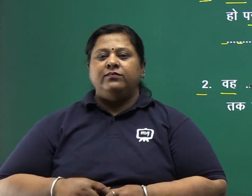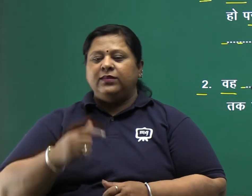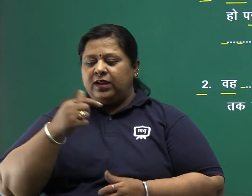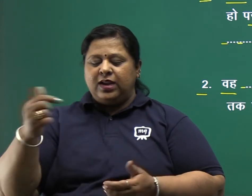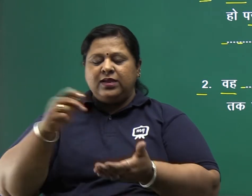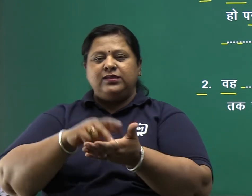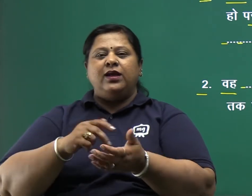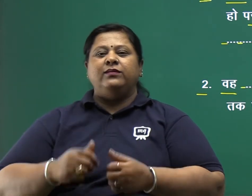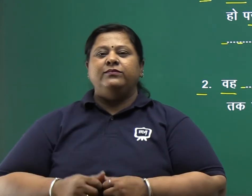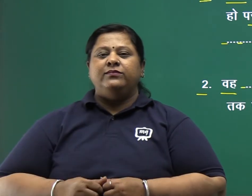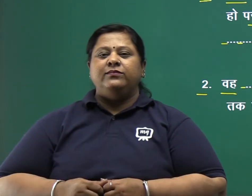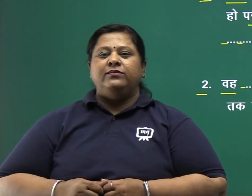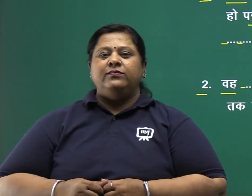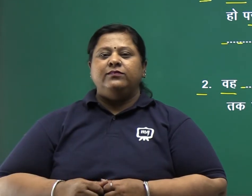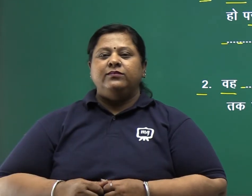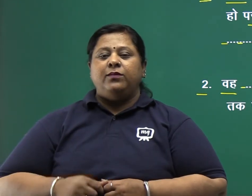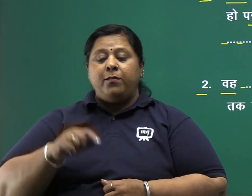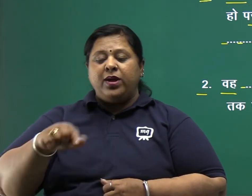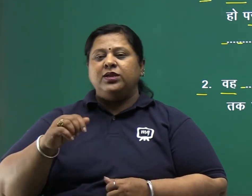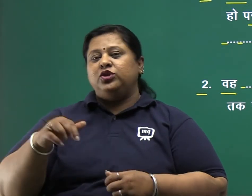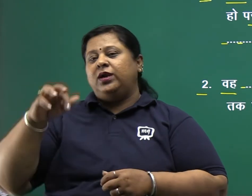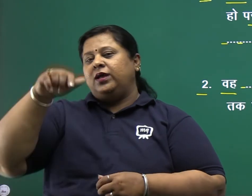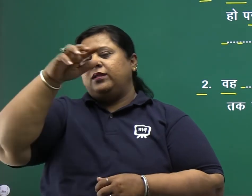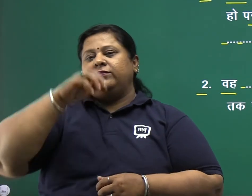रिक्त स्थान पर चढ़कर